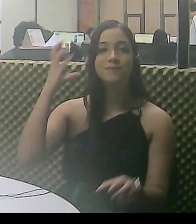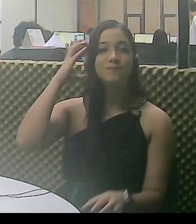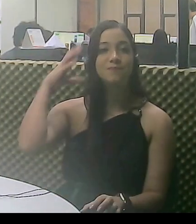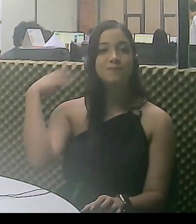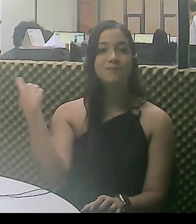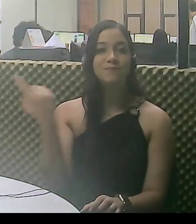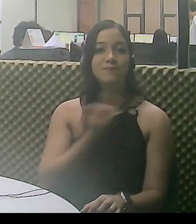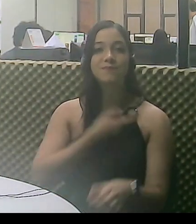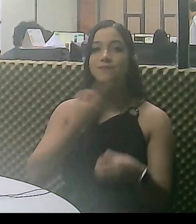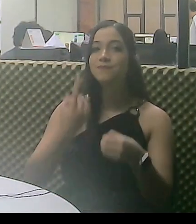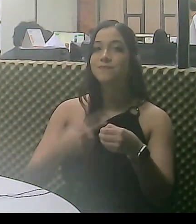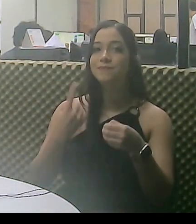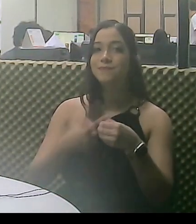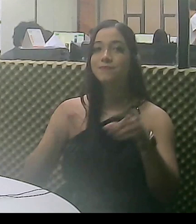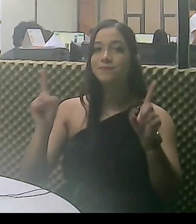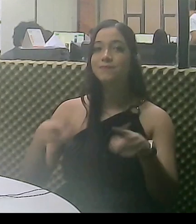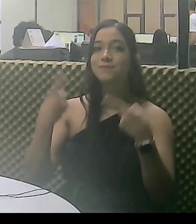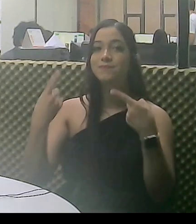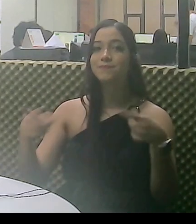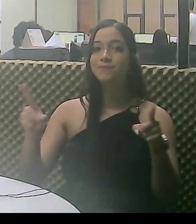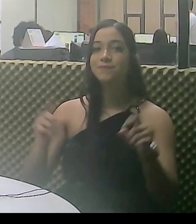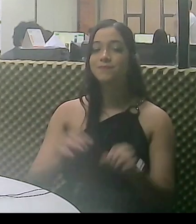Rádio Nossa Cidade.